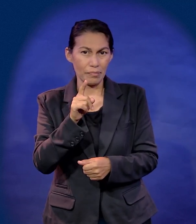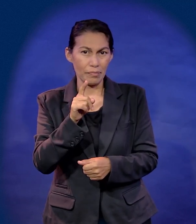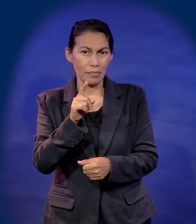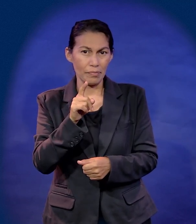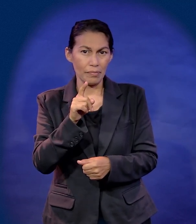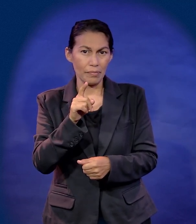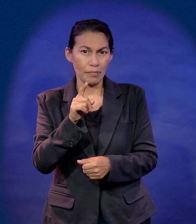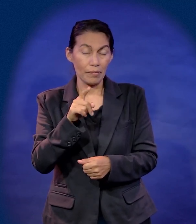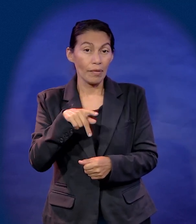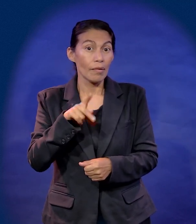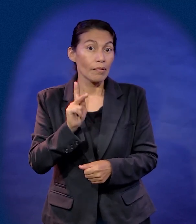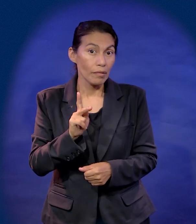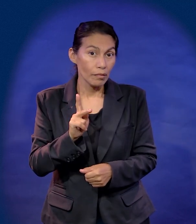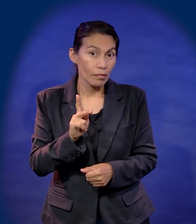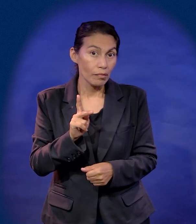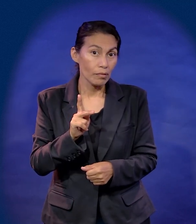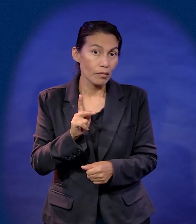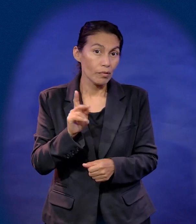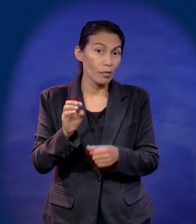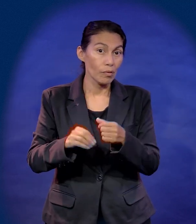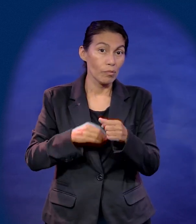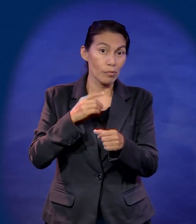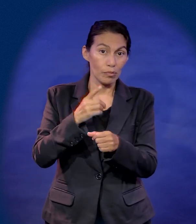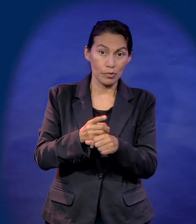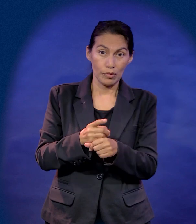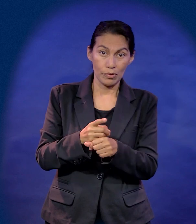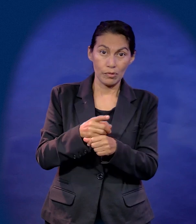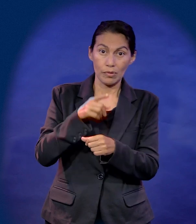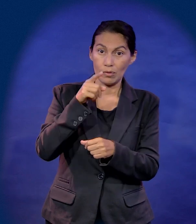A lo mejor ni siquiera lo has pensado.